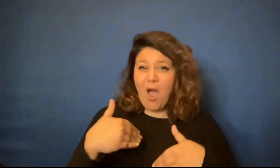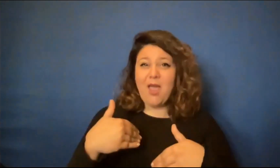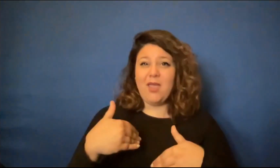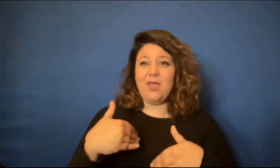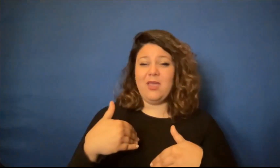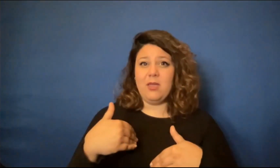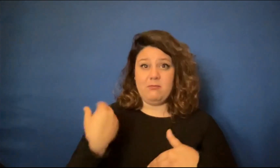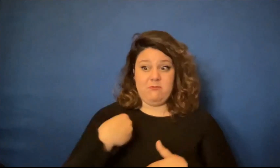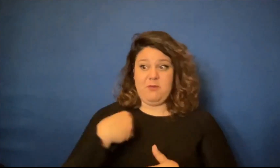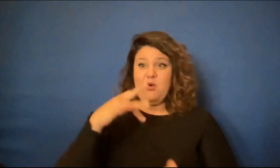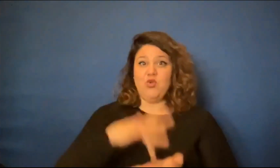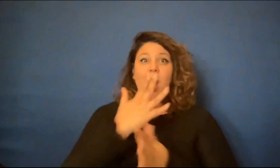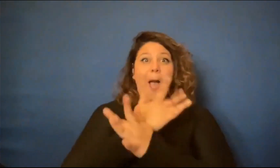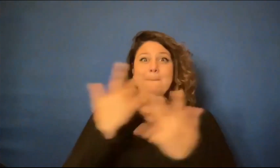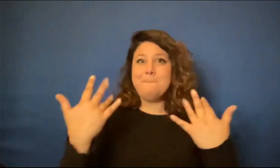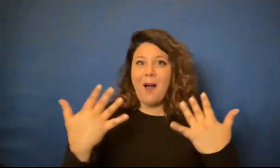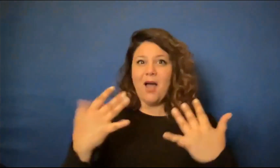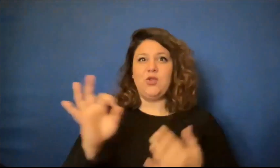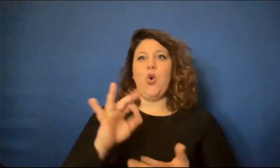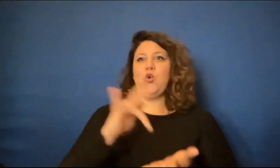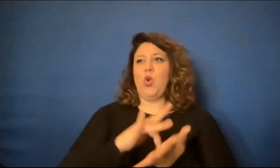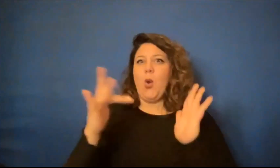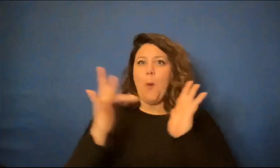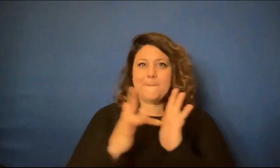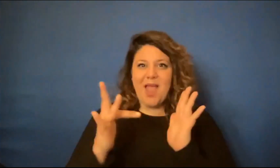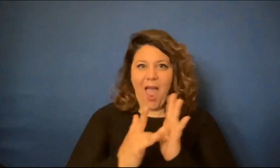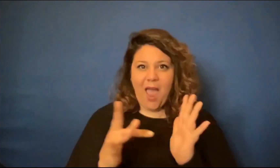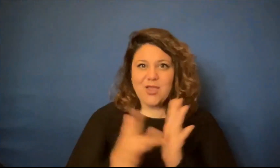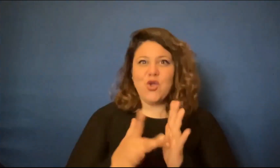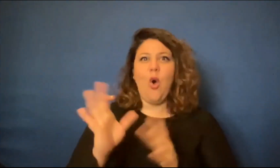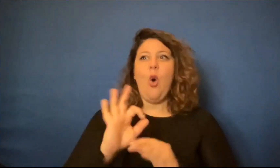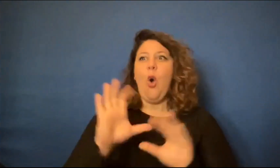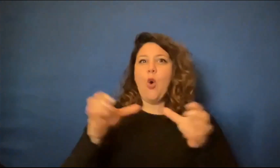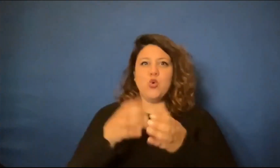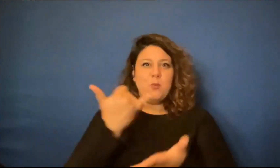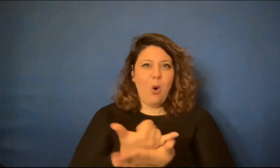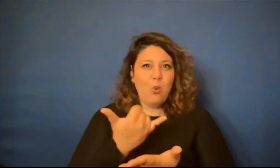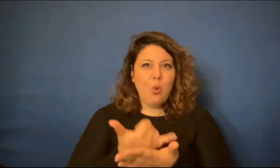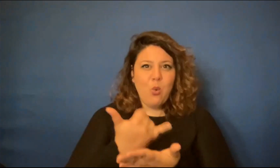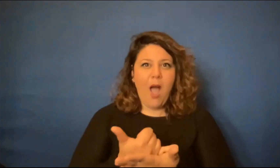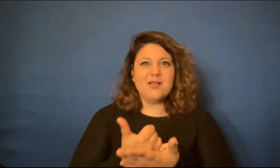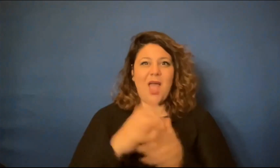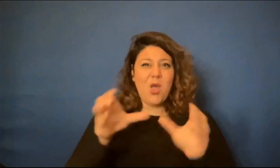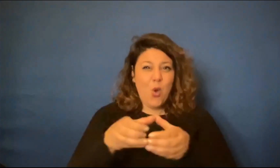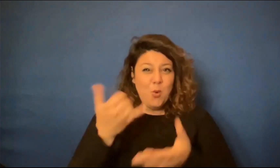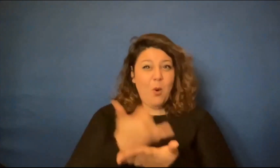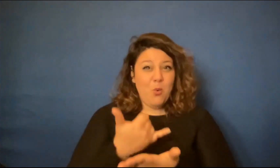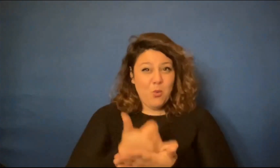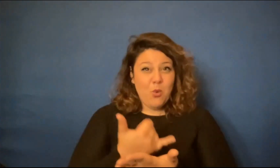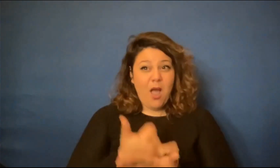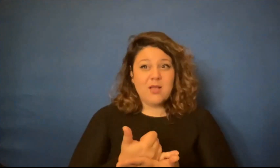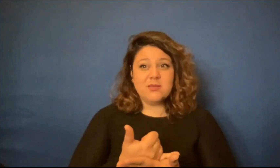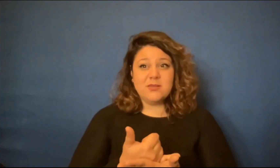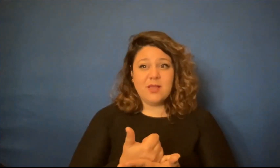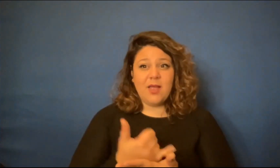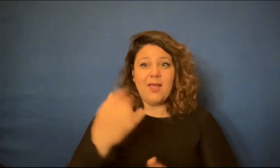el patio, en las fiestas de cumpleaños, en los grupos de WhatsApp. Teresa va diciendo que sí.